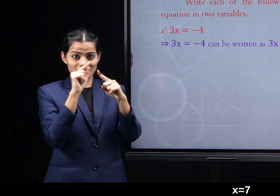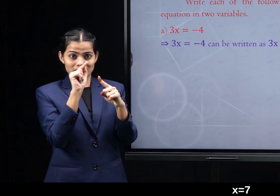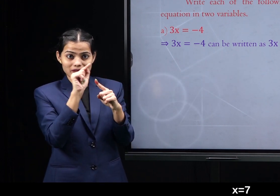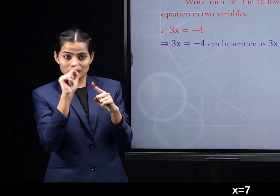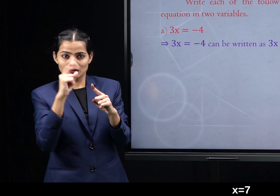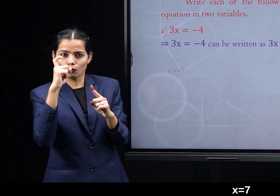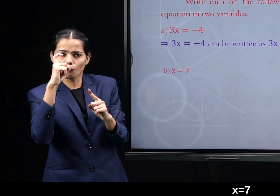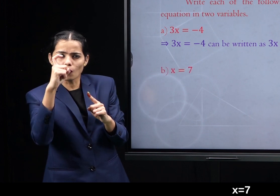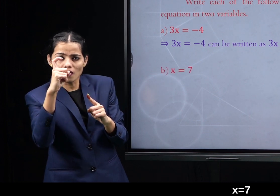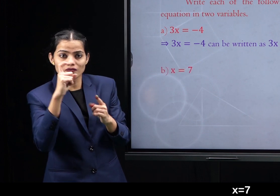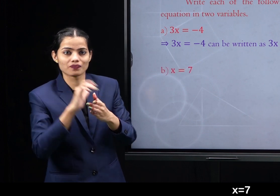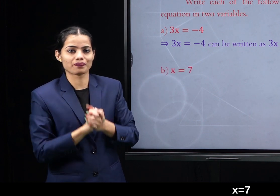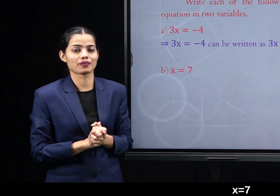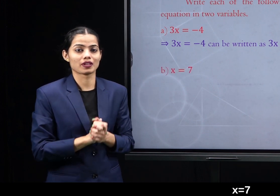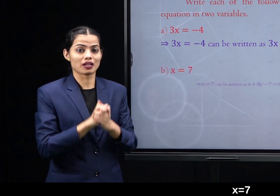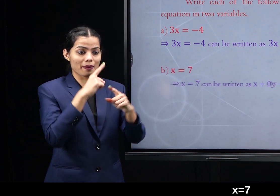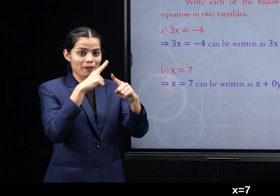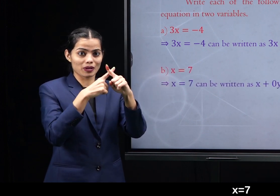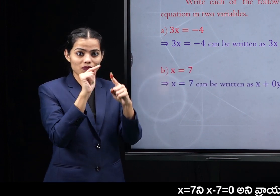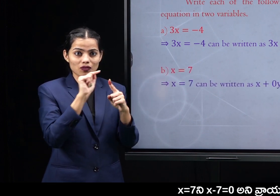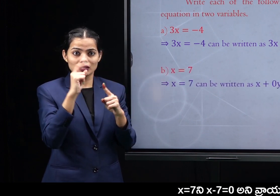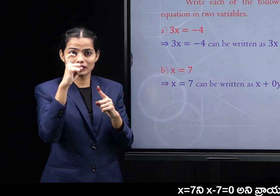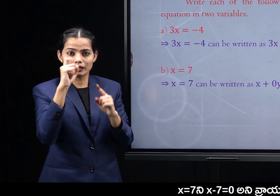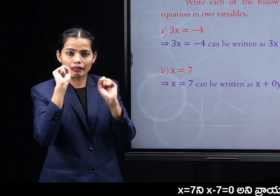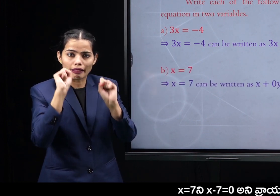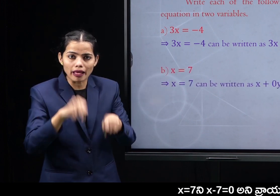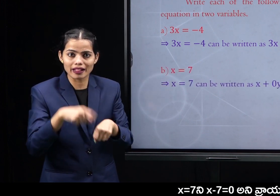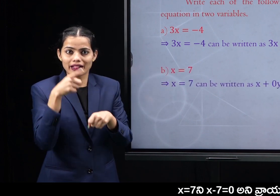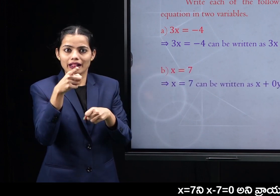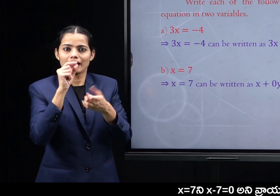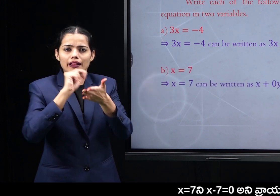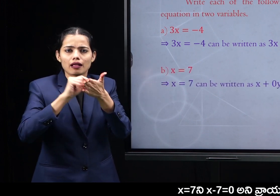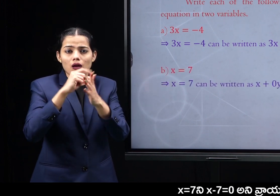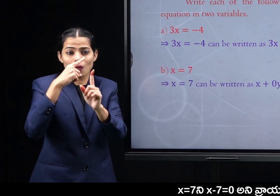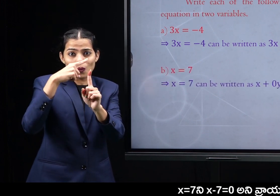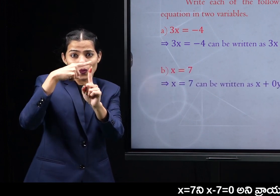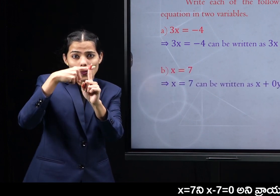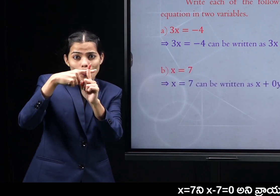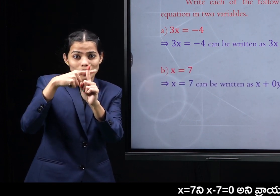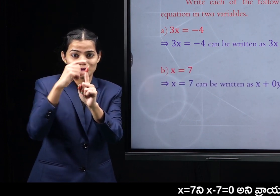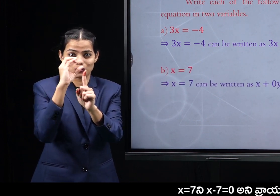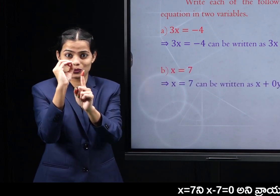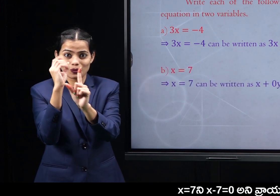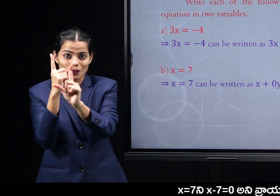x ఈజ్ ఈక్వల్ టు 7ని x మైనస్ 7 ఈజ్ ఈక్వల్ టు 0 అని రాయొచ్చు.